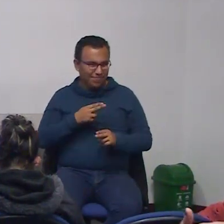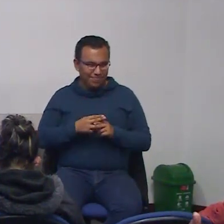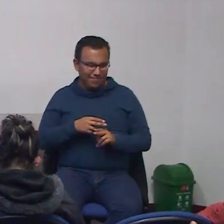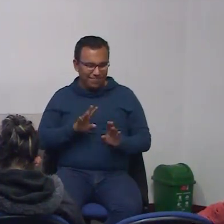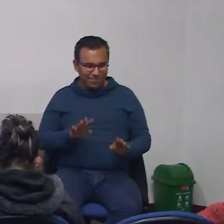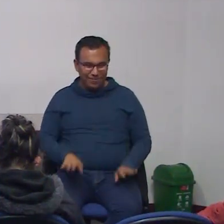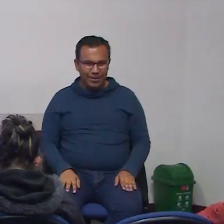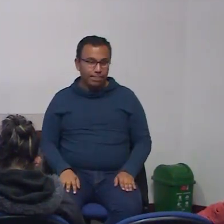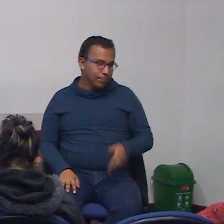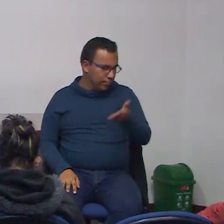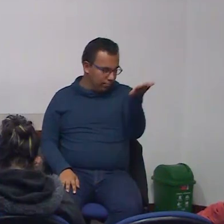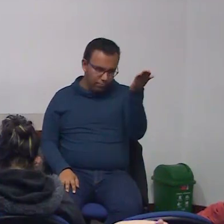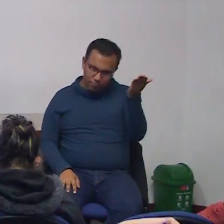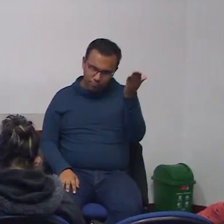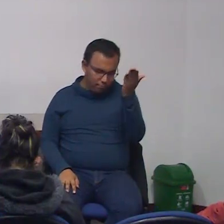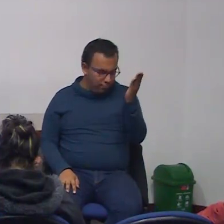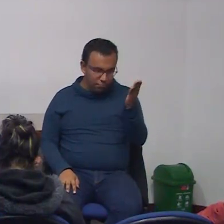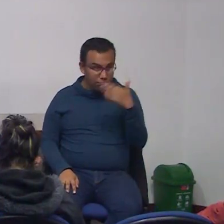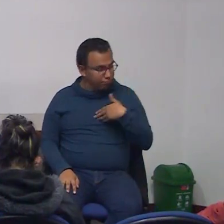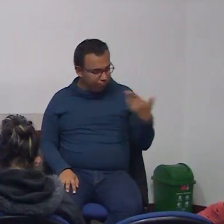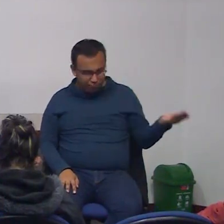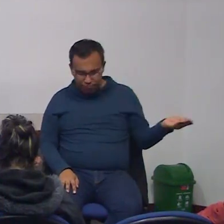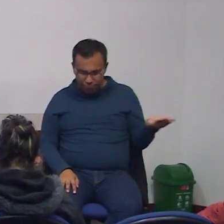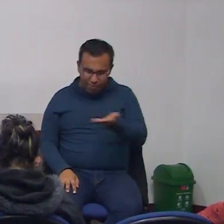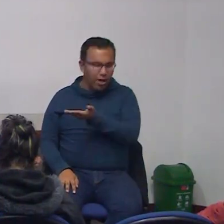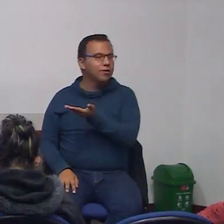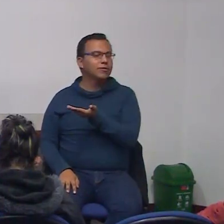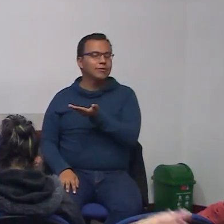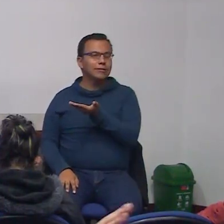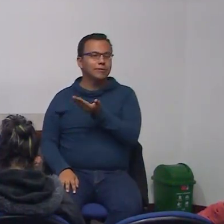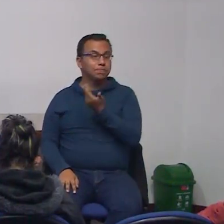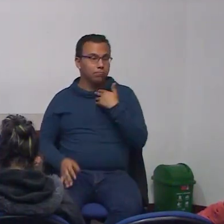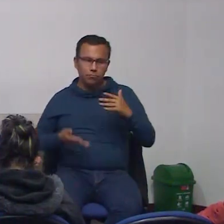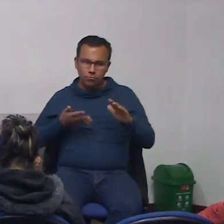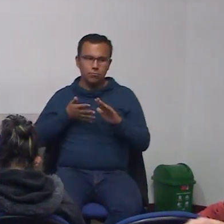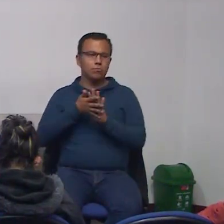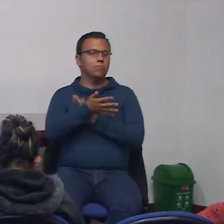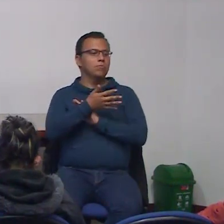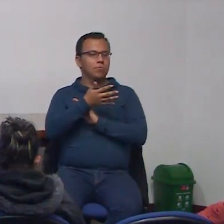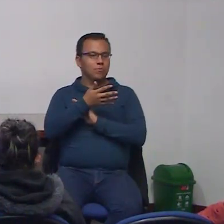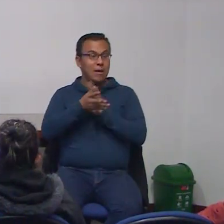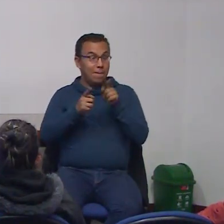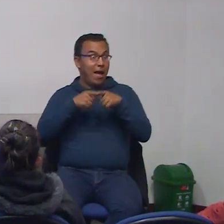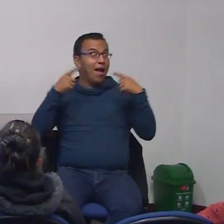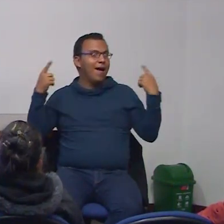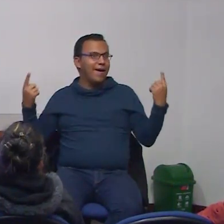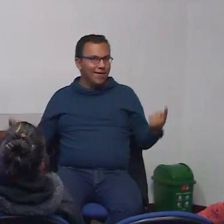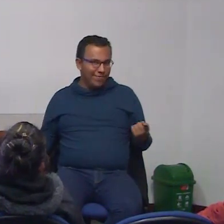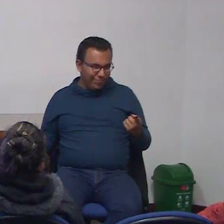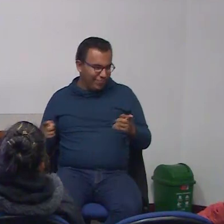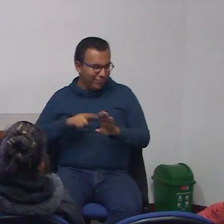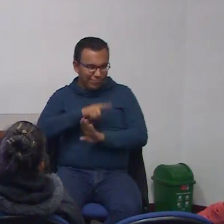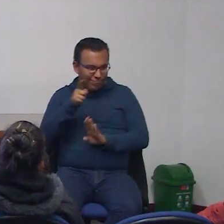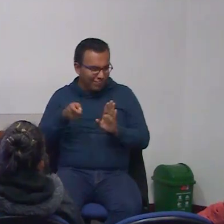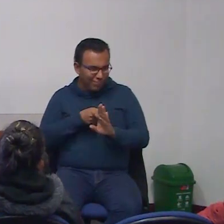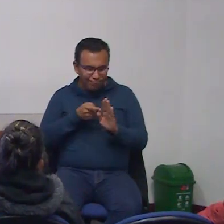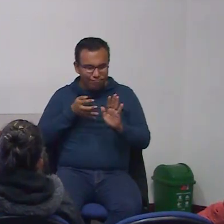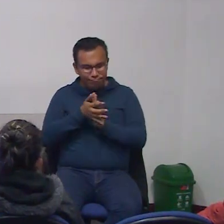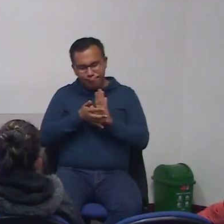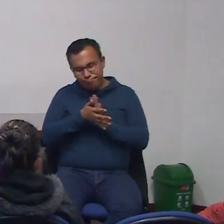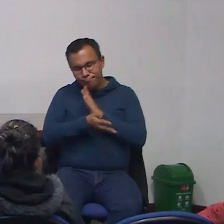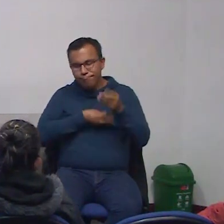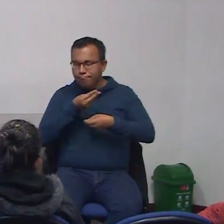es nada simplemente Eh Vas eh Te cuento cómo es un poquitico más específico lo que hacemos